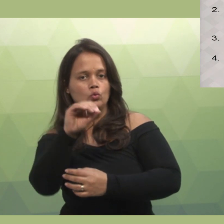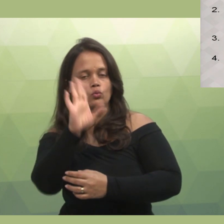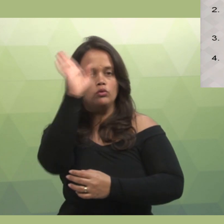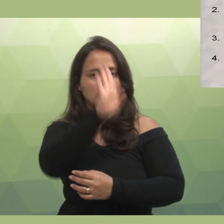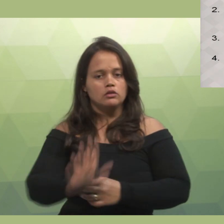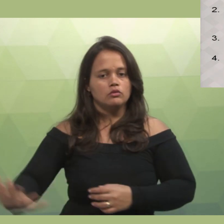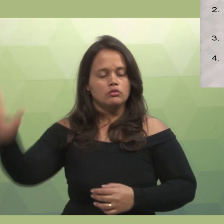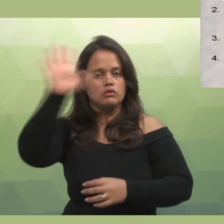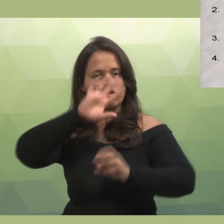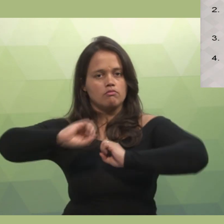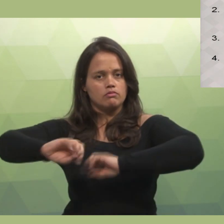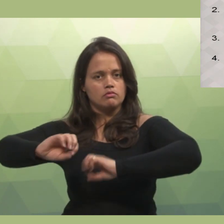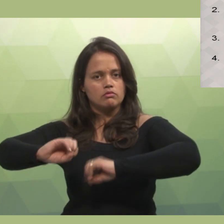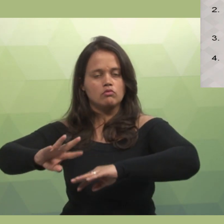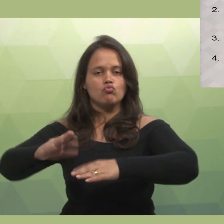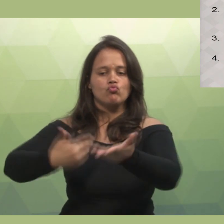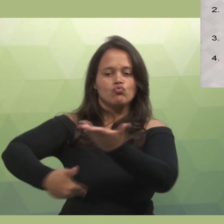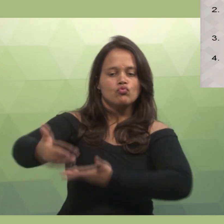e municípios,